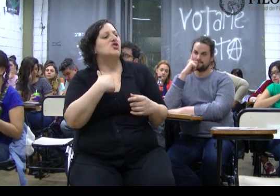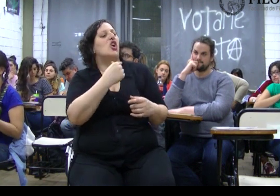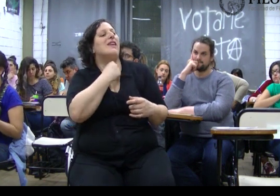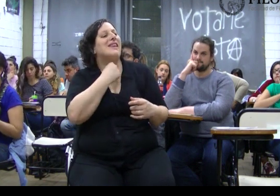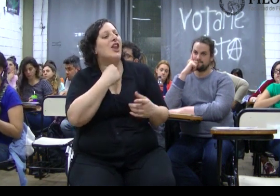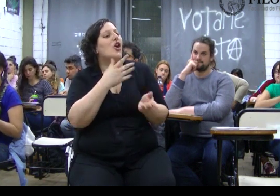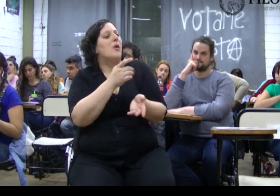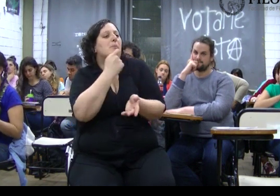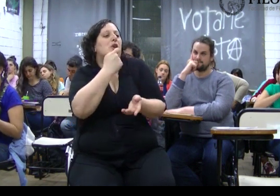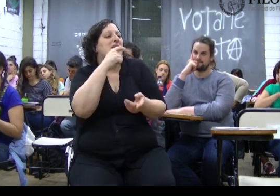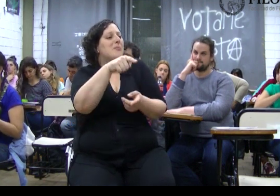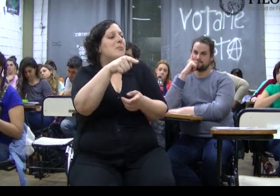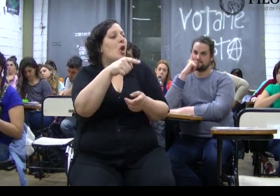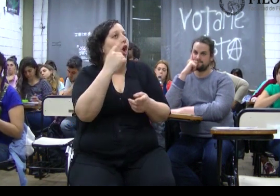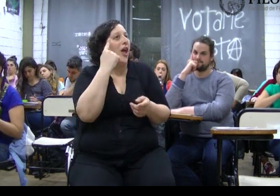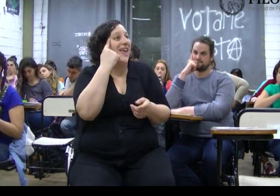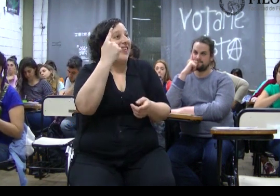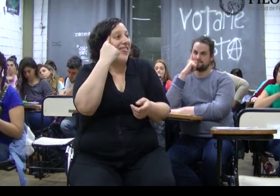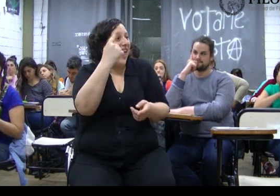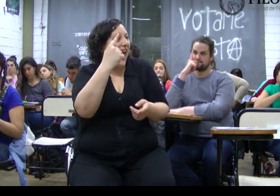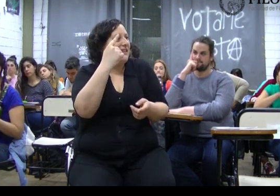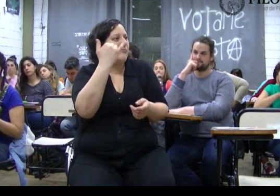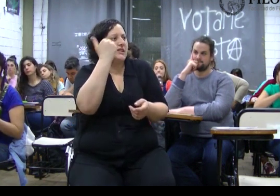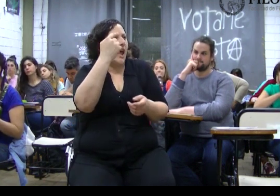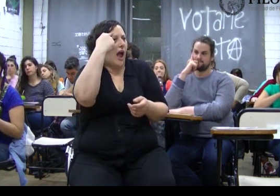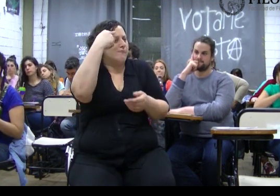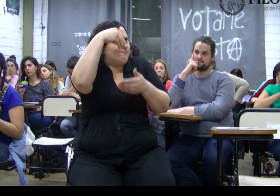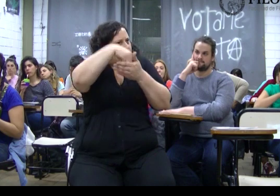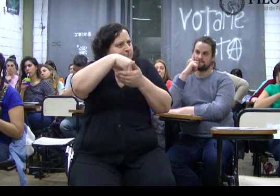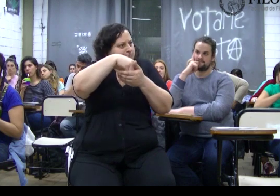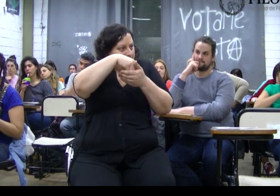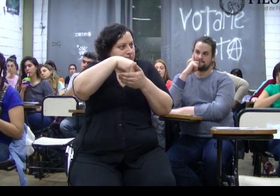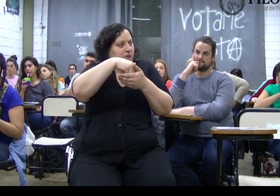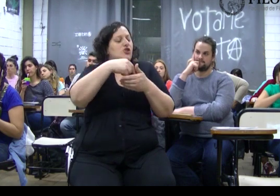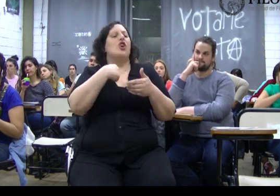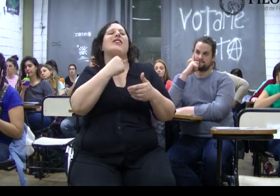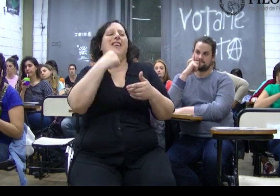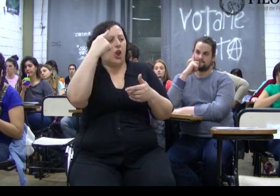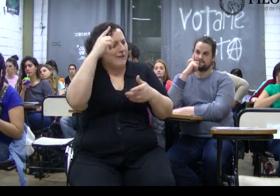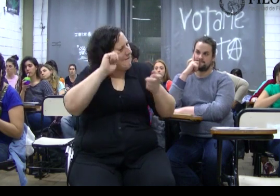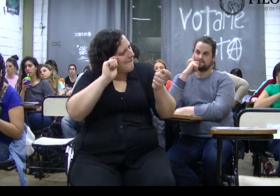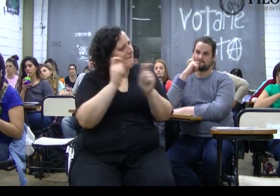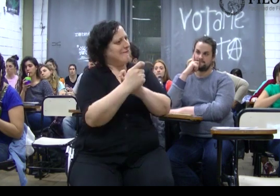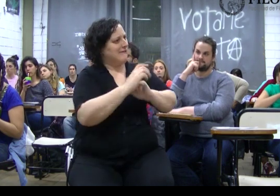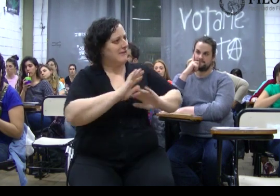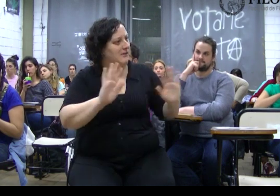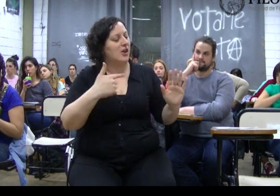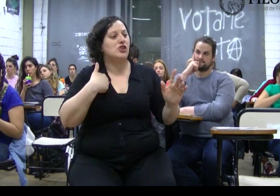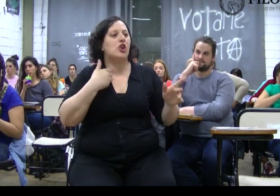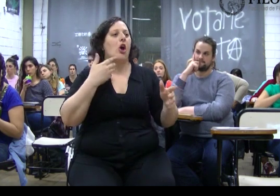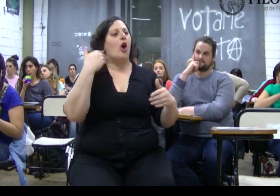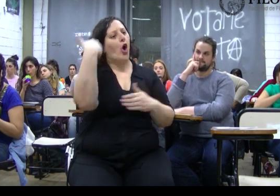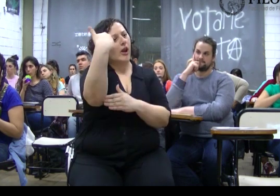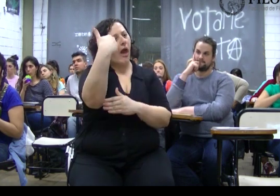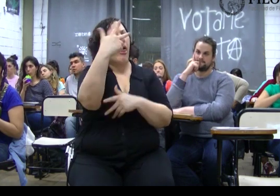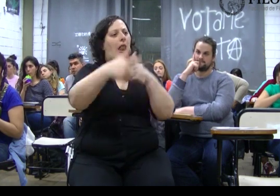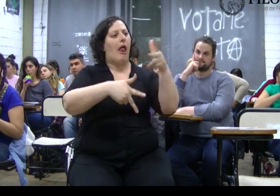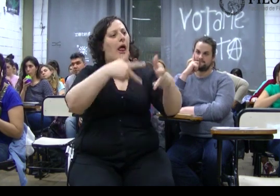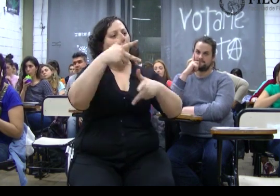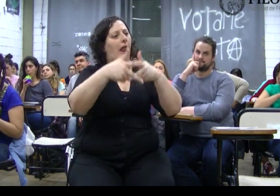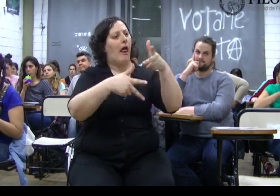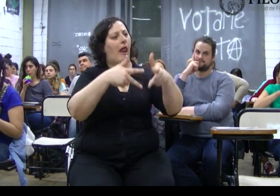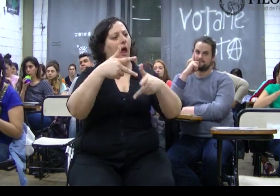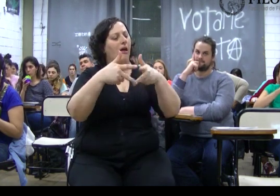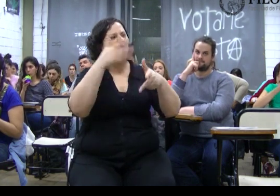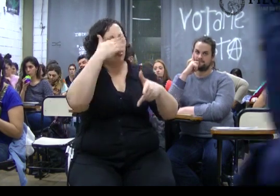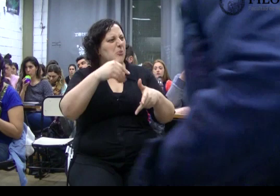que existen en determinada comunidad educativa, si el otro día va el profe de matemáticas, hace tres chistes machistas, todo el mundo se ríe, y ahí lo